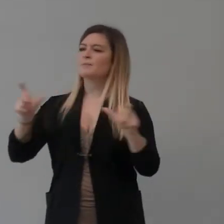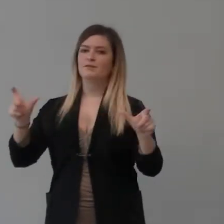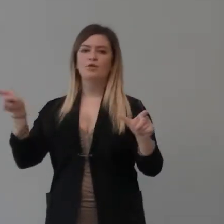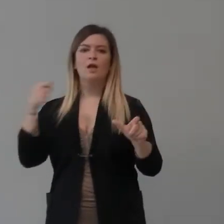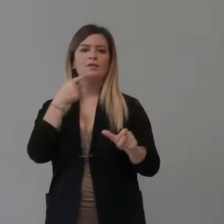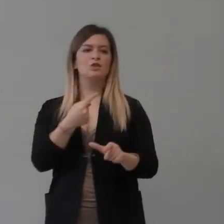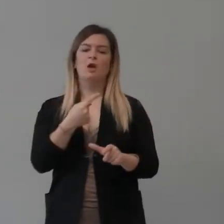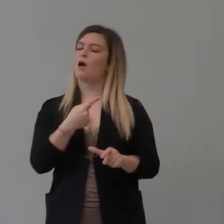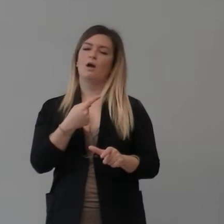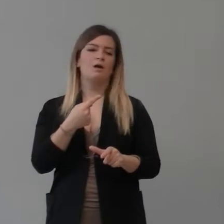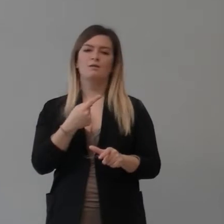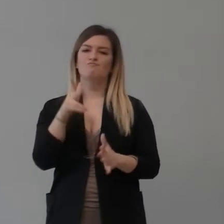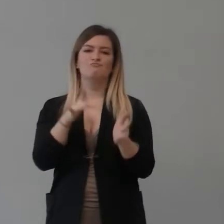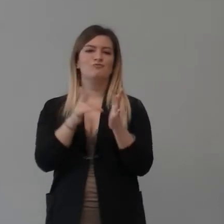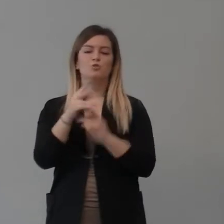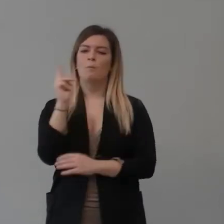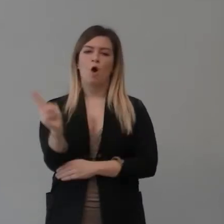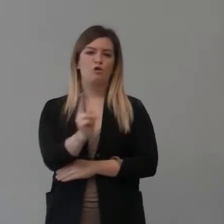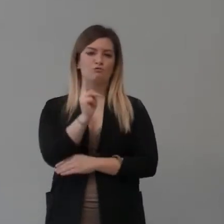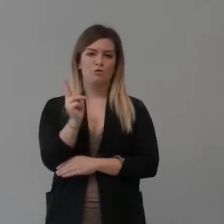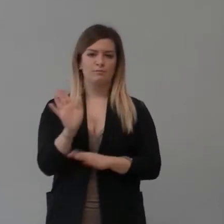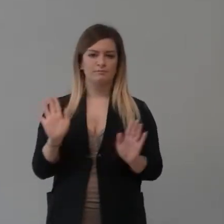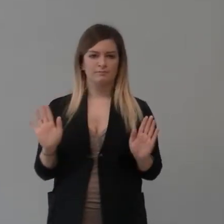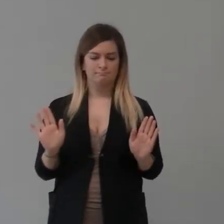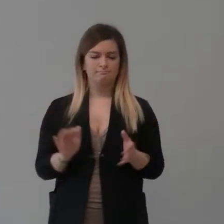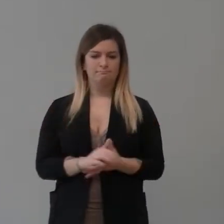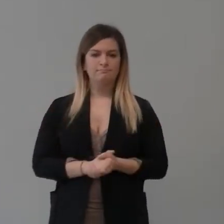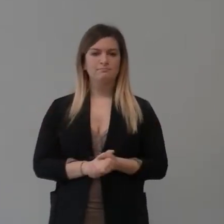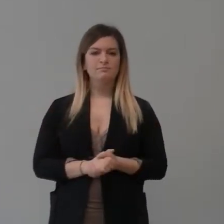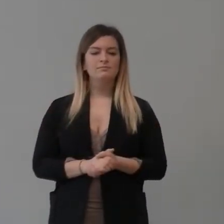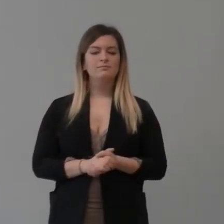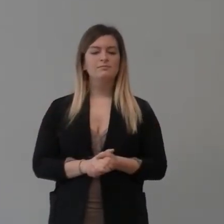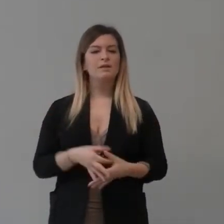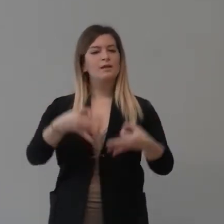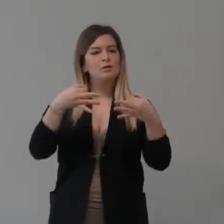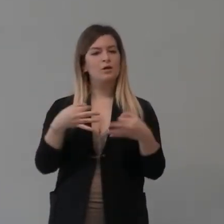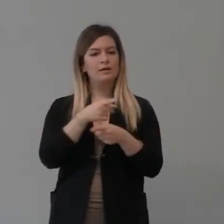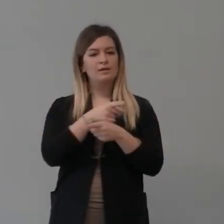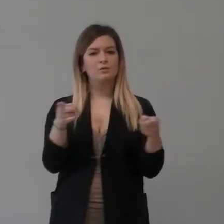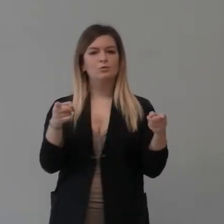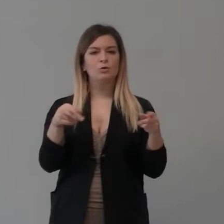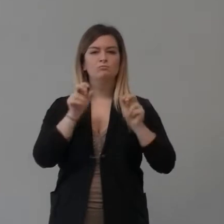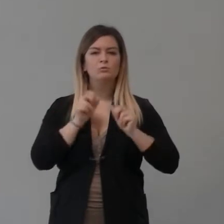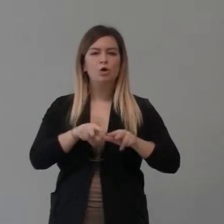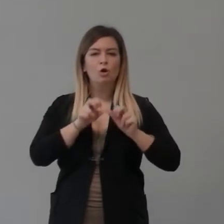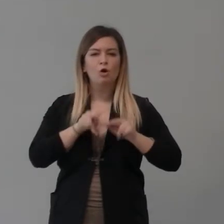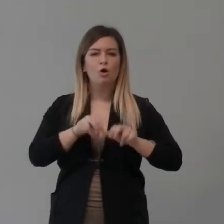morto. Gesù è morto. Hai corso per vedere se sia